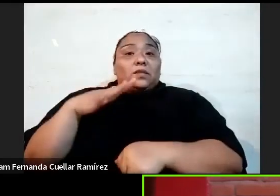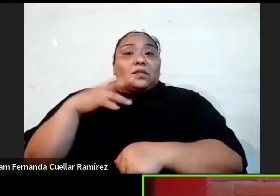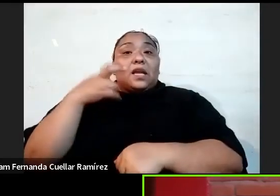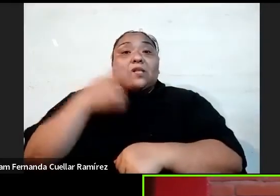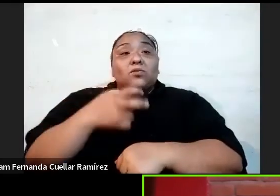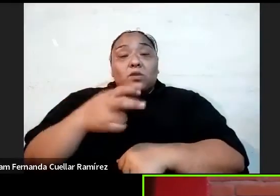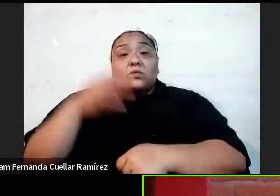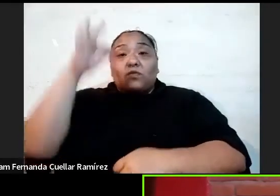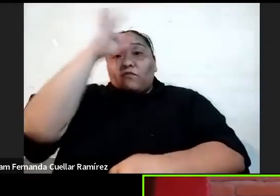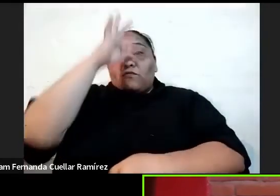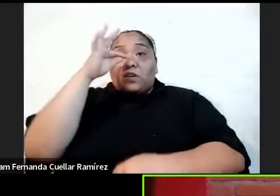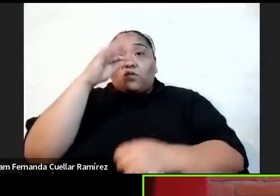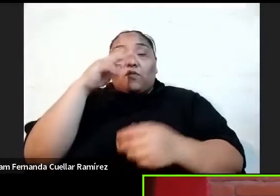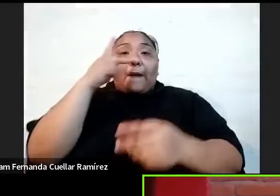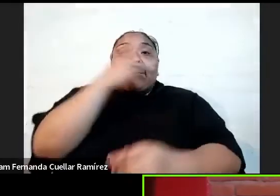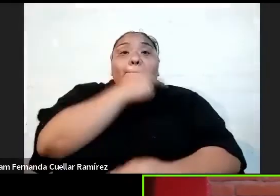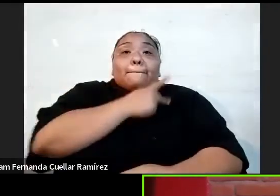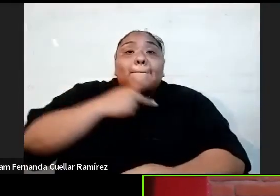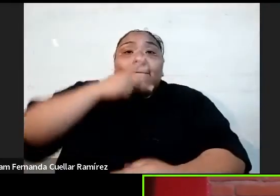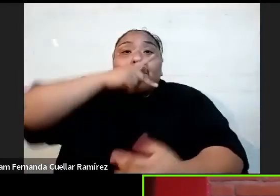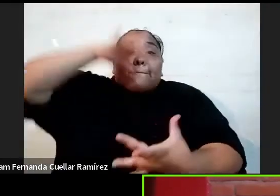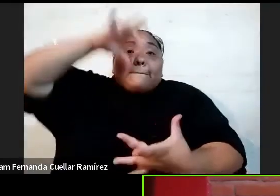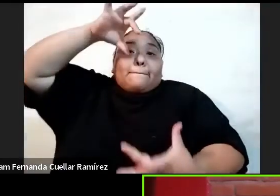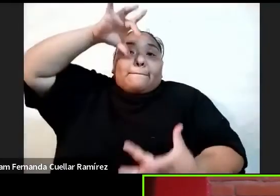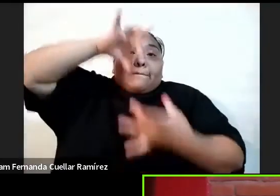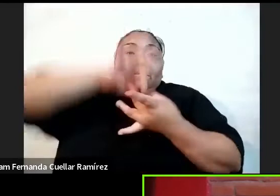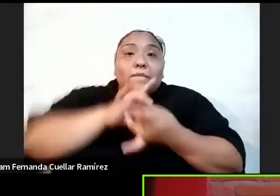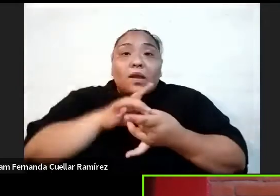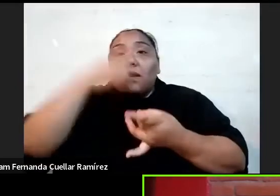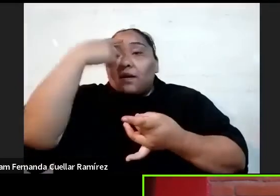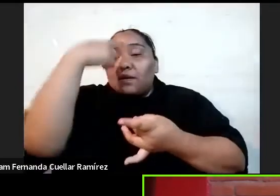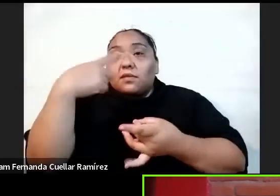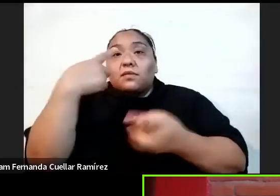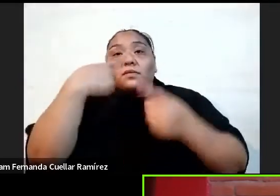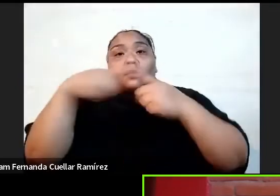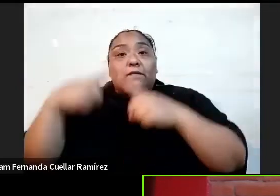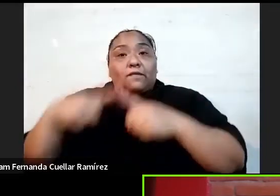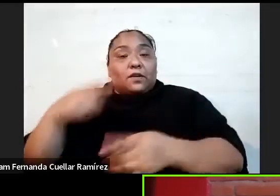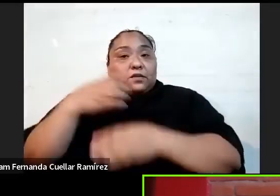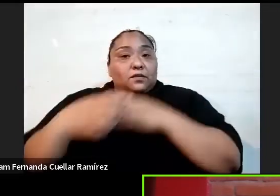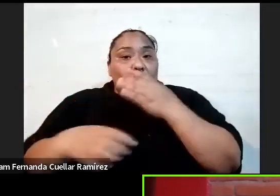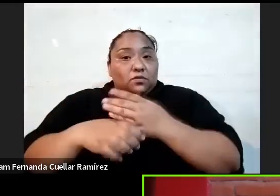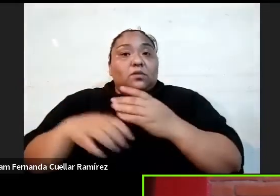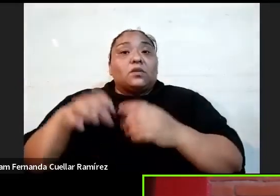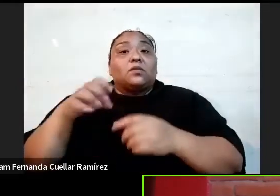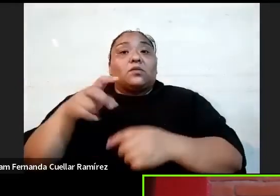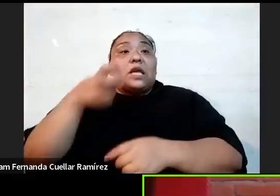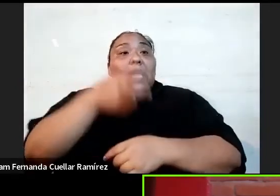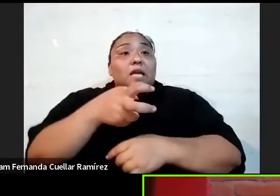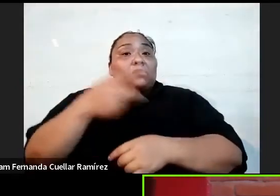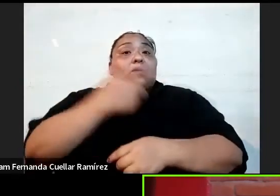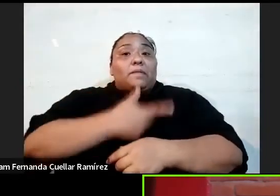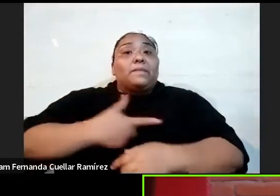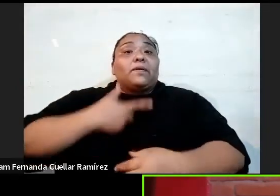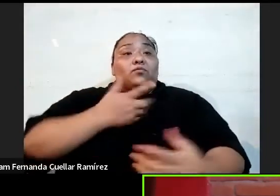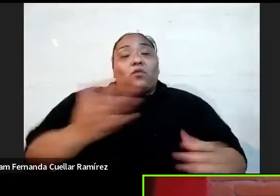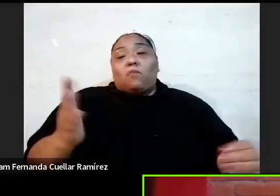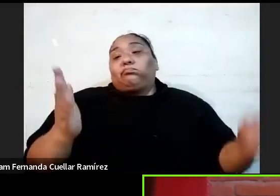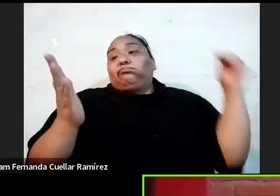las cosas en diferentes sentidos. Y, por ejemplo, me gustaría aplicar eso en el arte, puesto